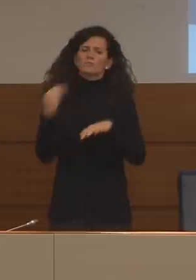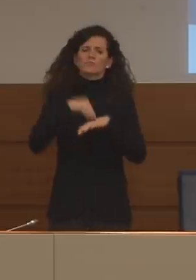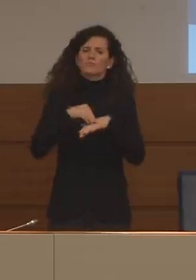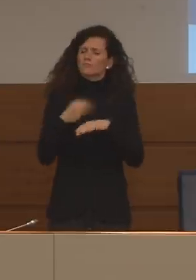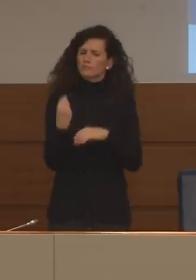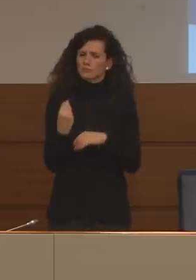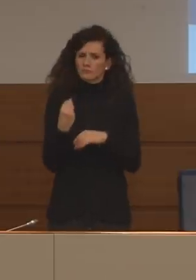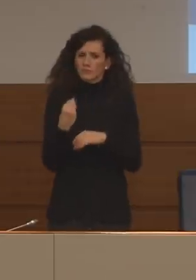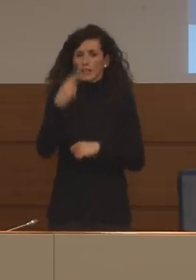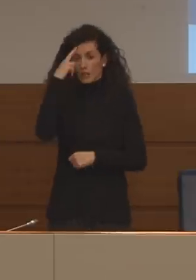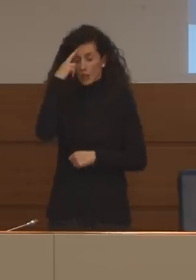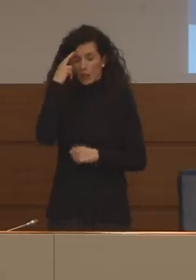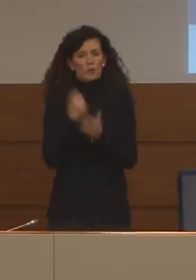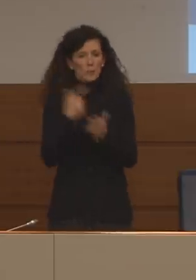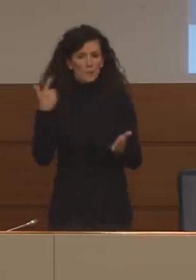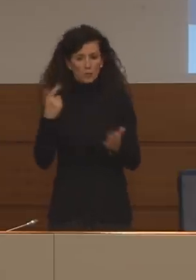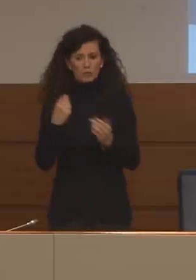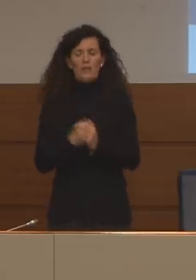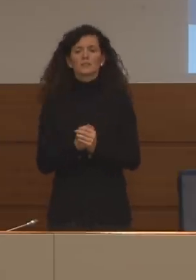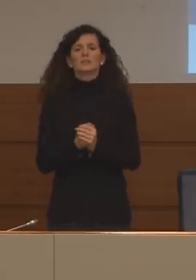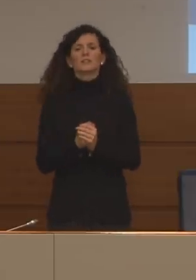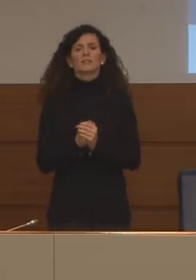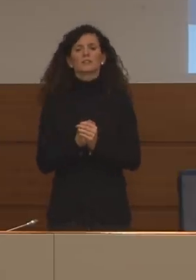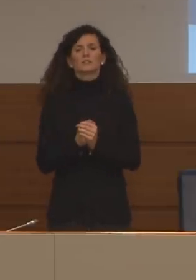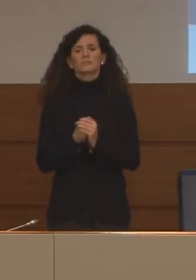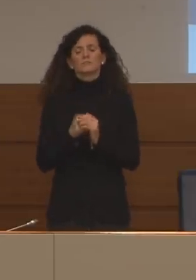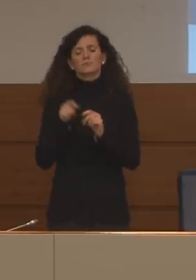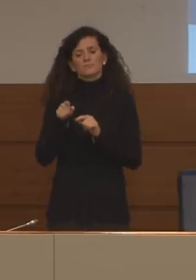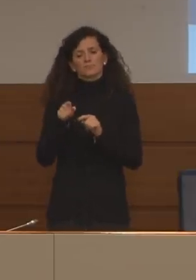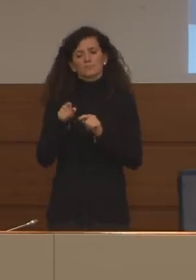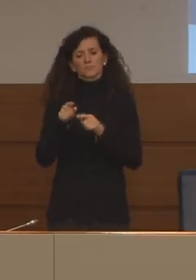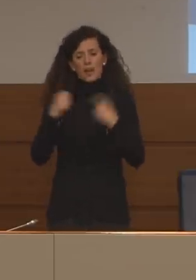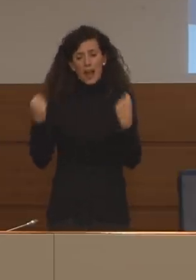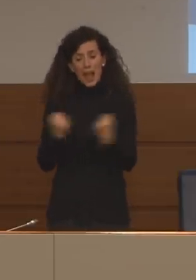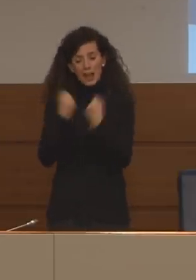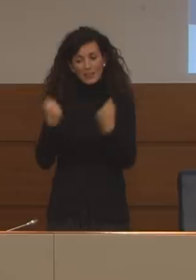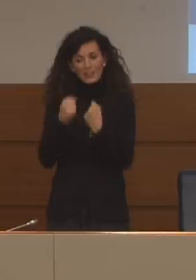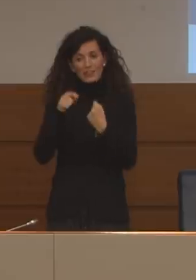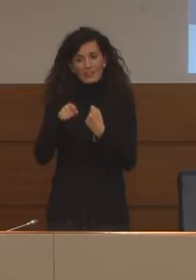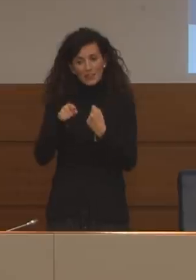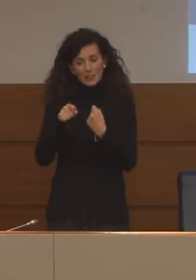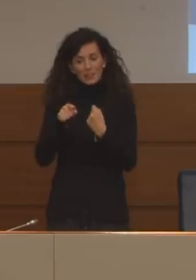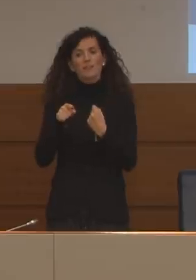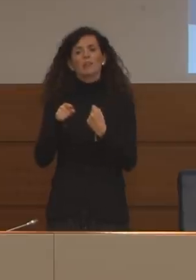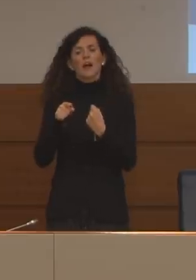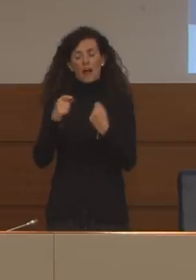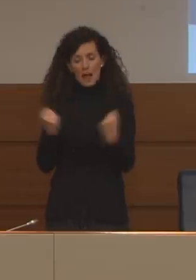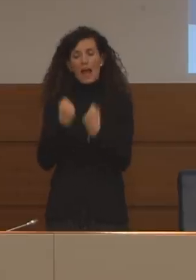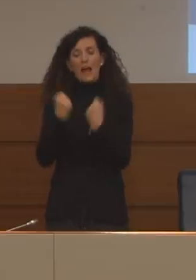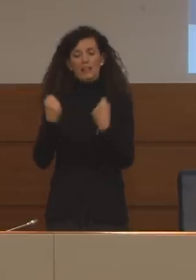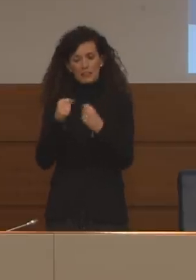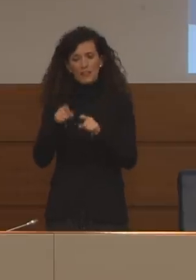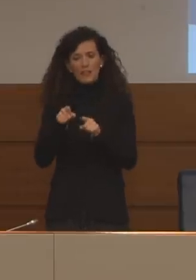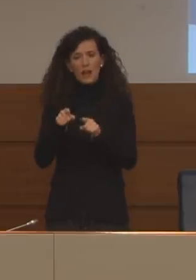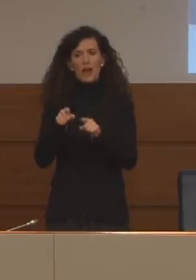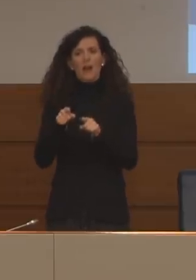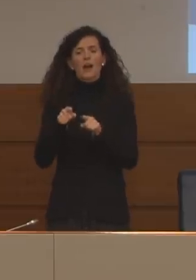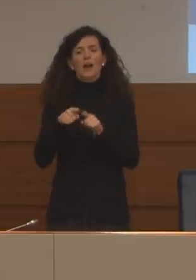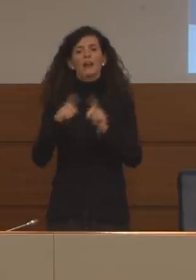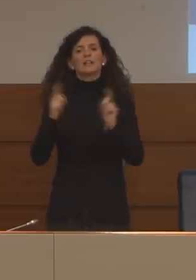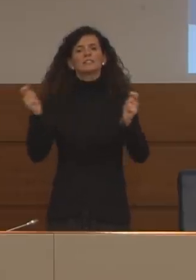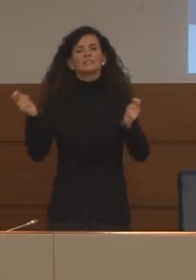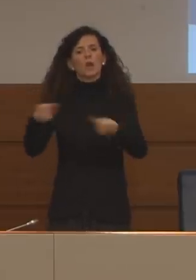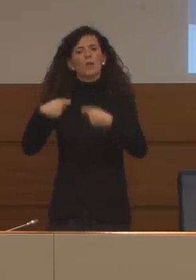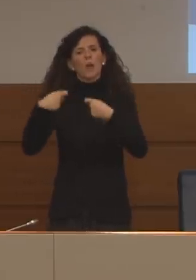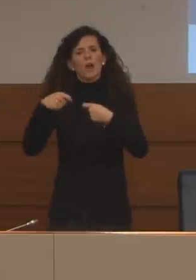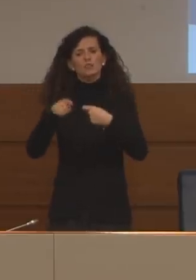filone che è quello della attività di sequestro dei beni destinati